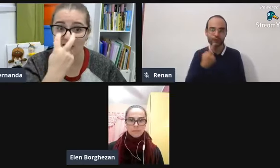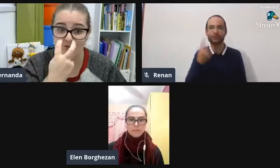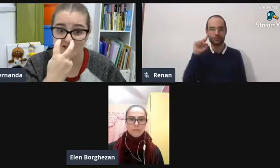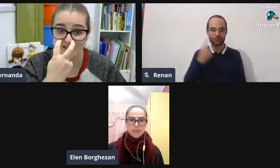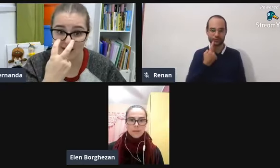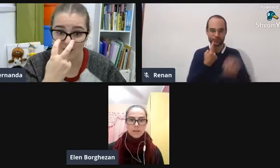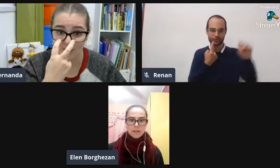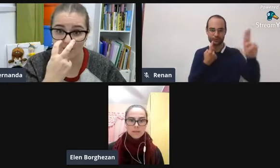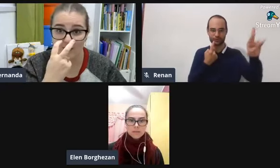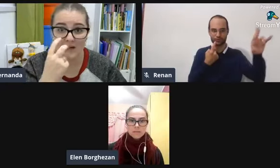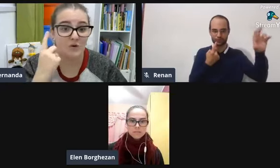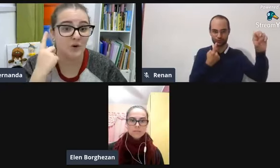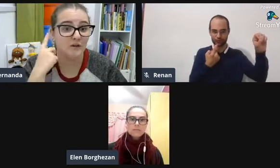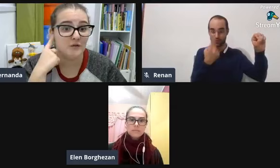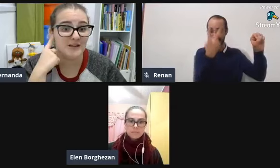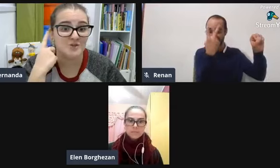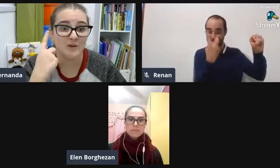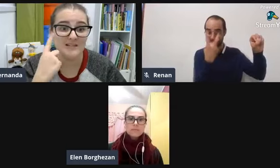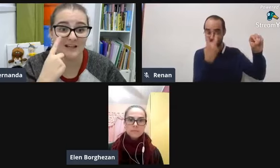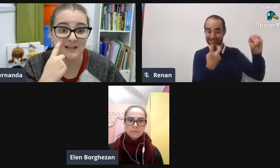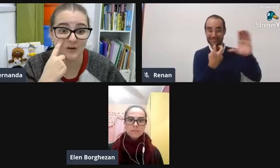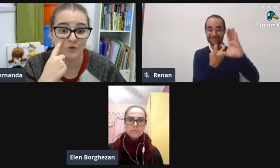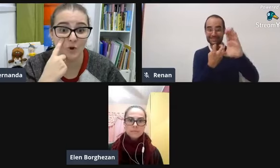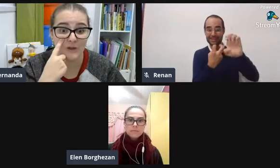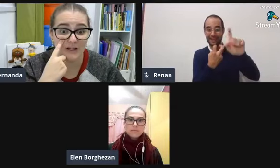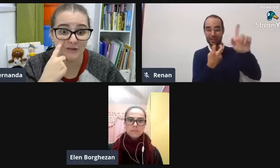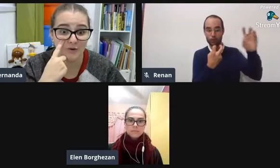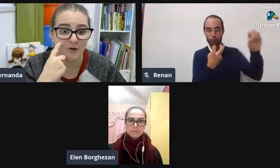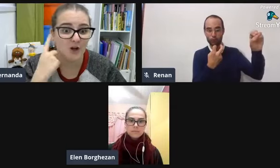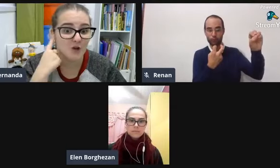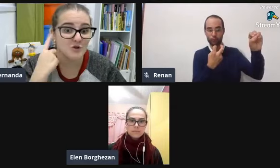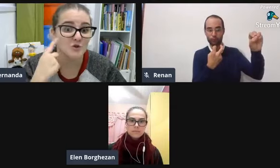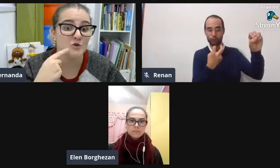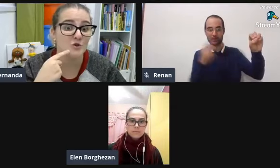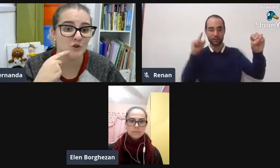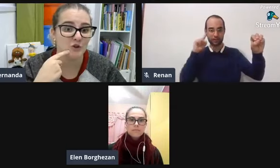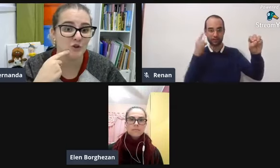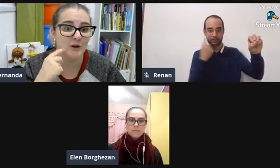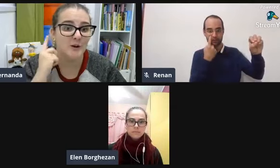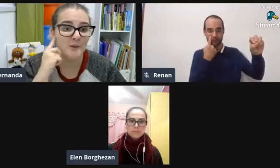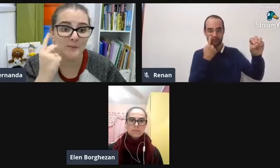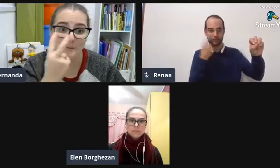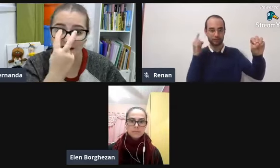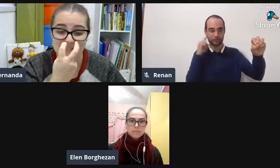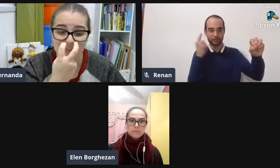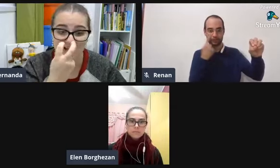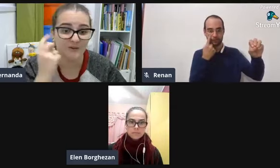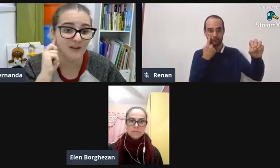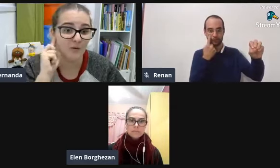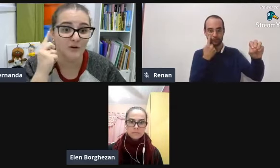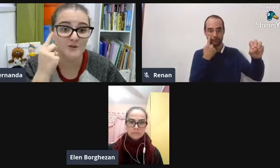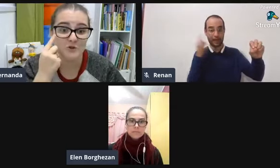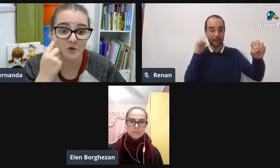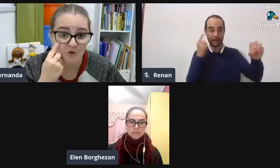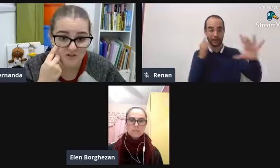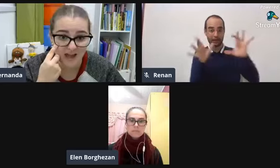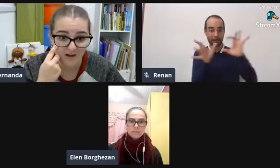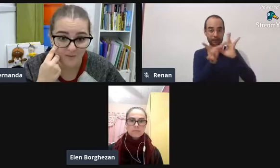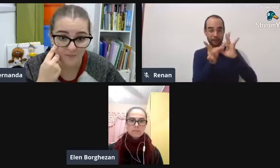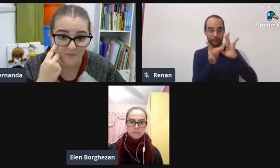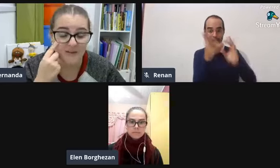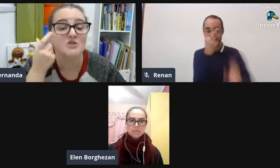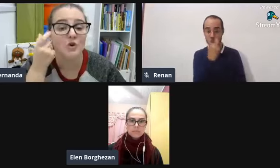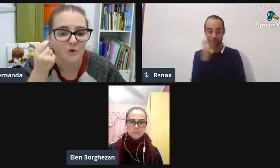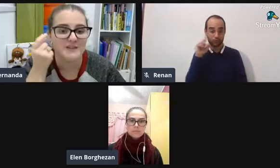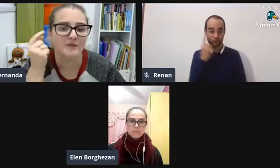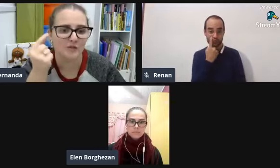e o sinal de cego. Quando eu faço esse aqui, eu estou unindo surdo mais cego. Então,